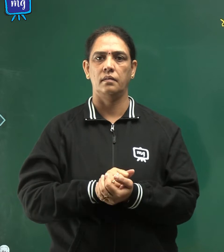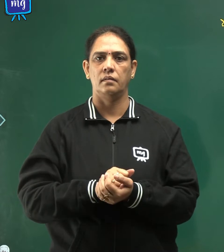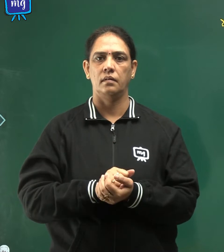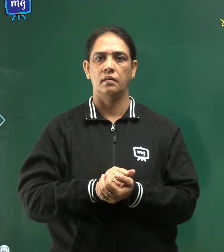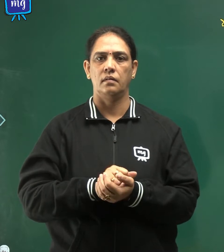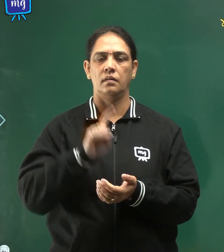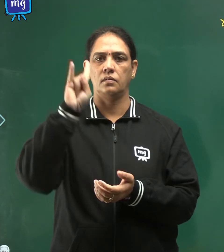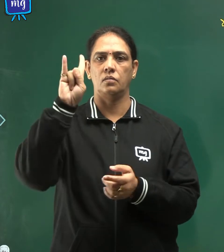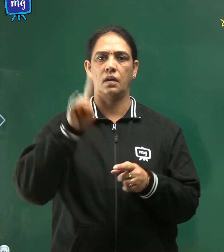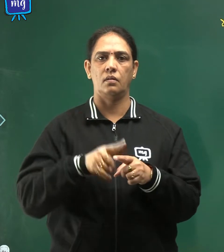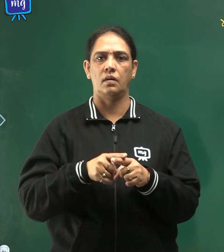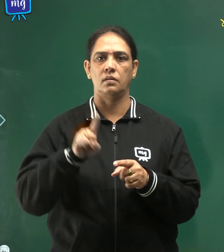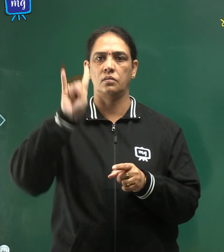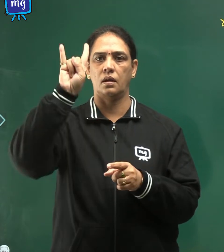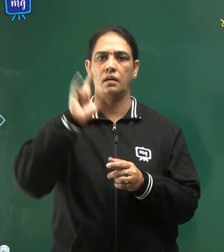16 गुणा 16